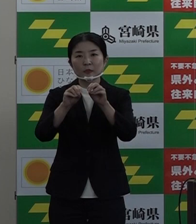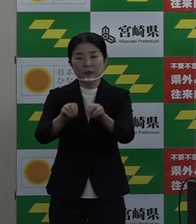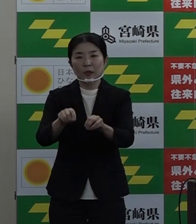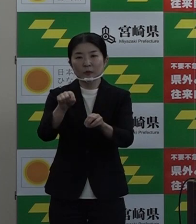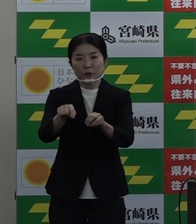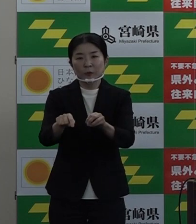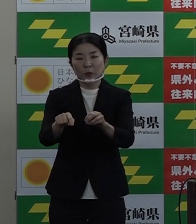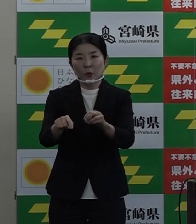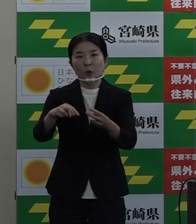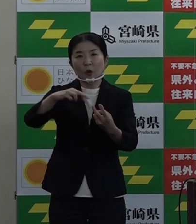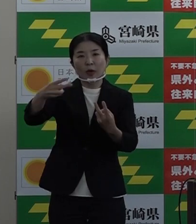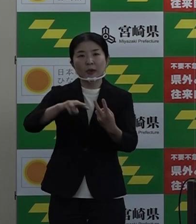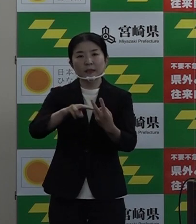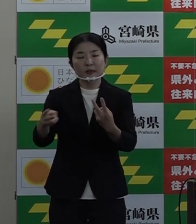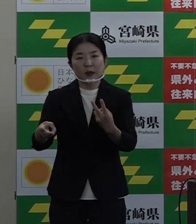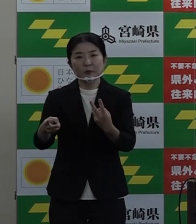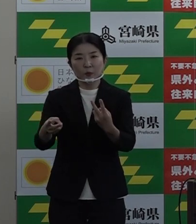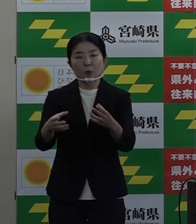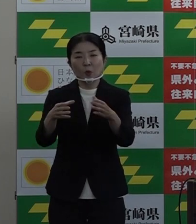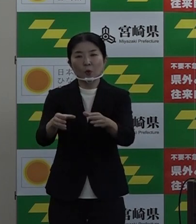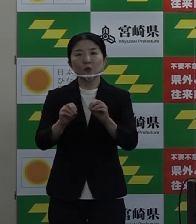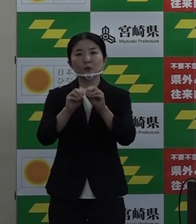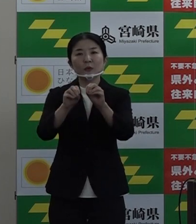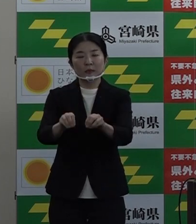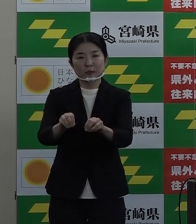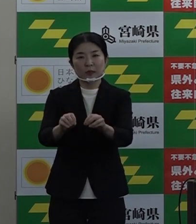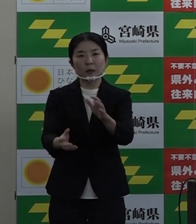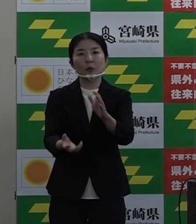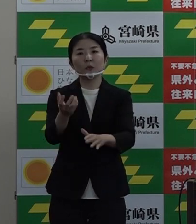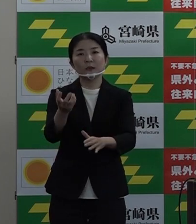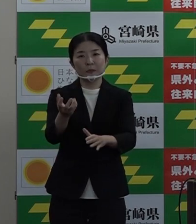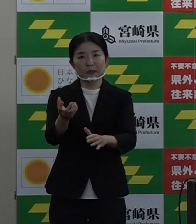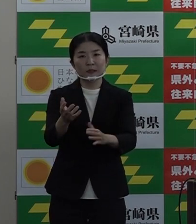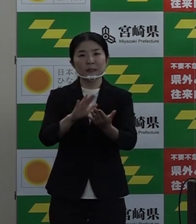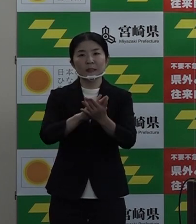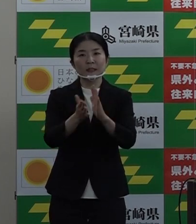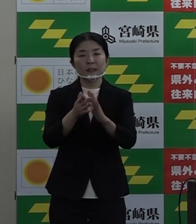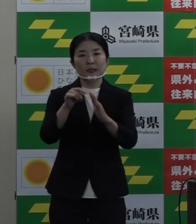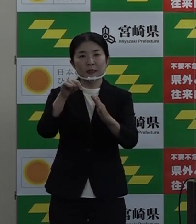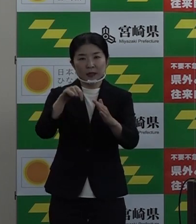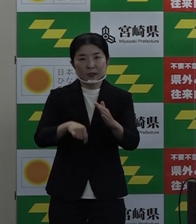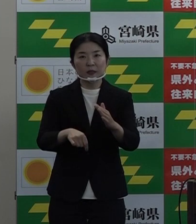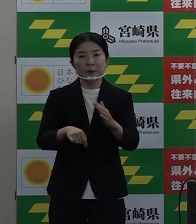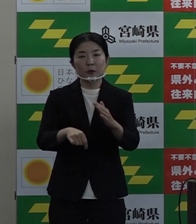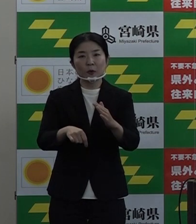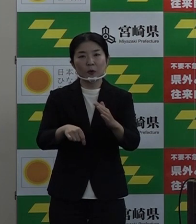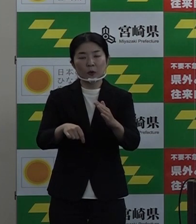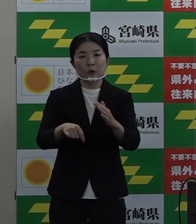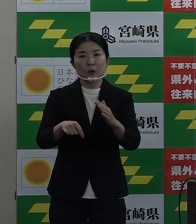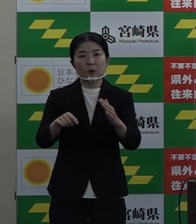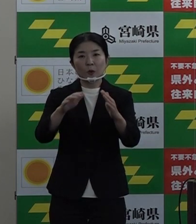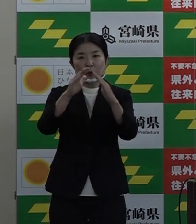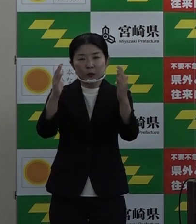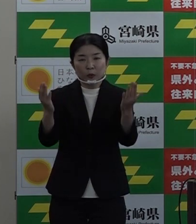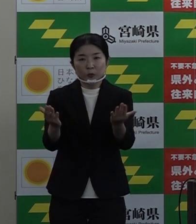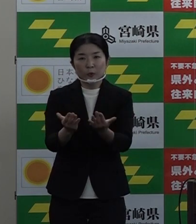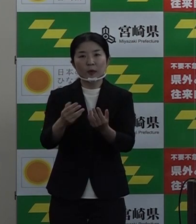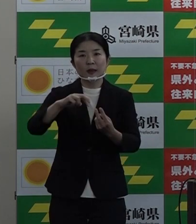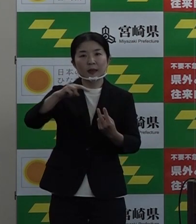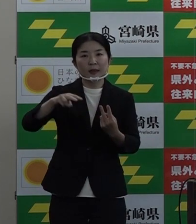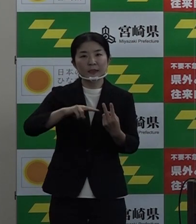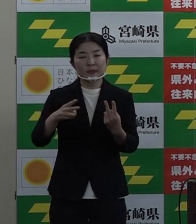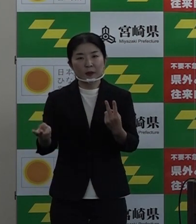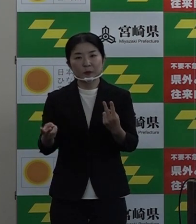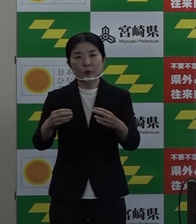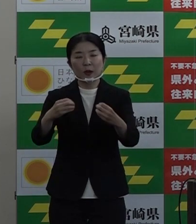て変異株によるクラスターということですね。本件においても完全に変異株が今主流になってきた